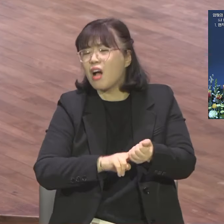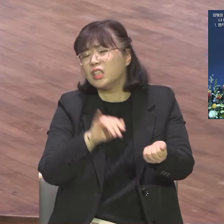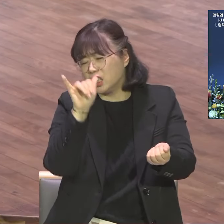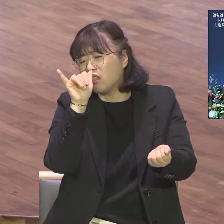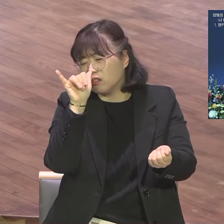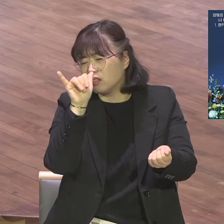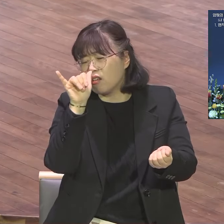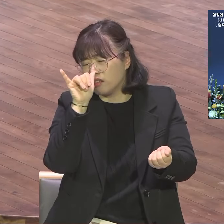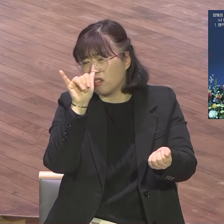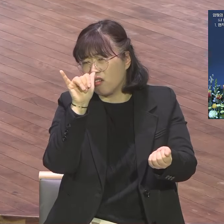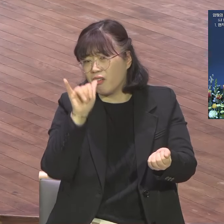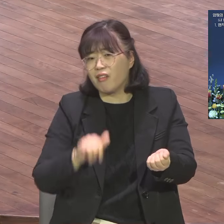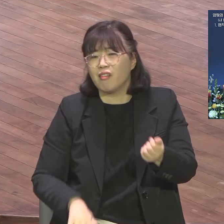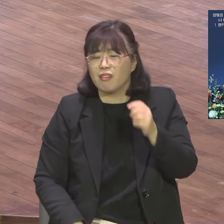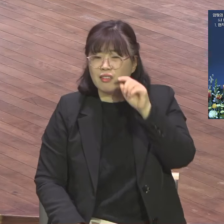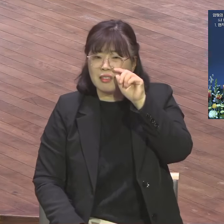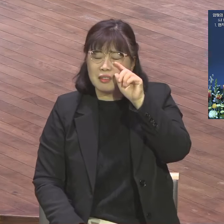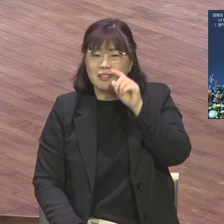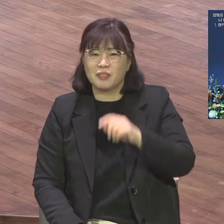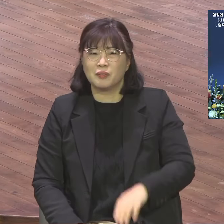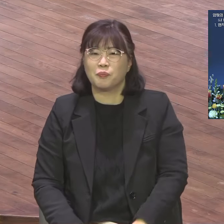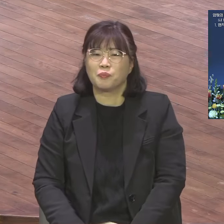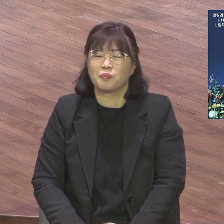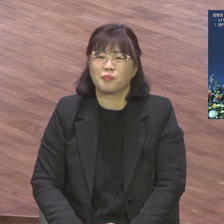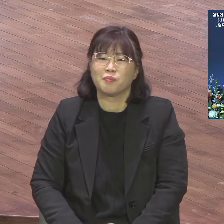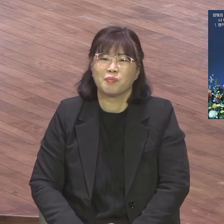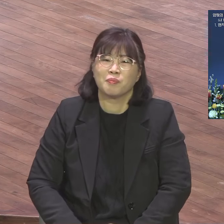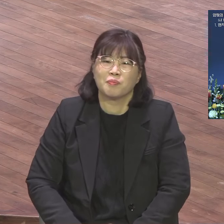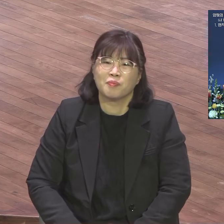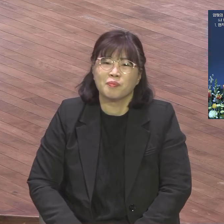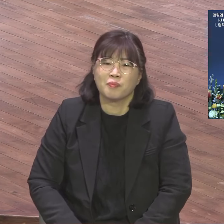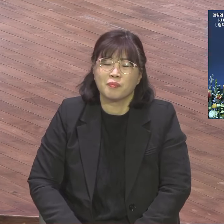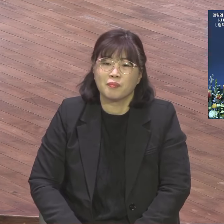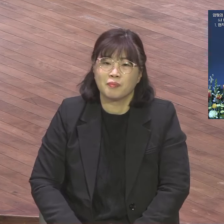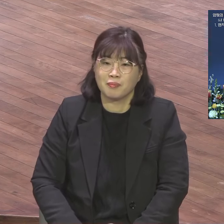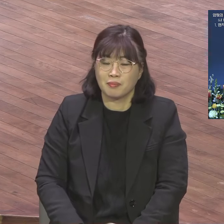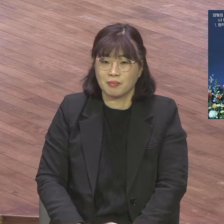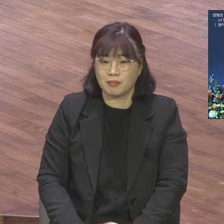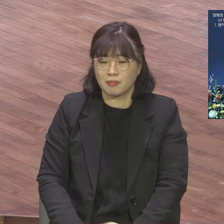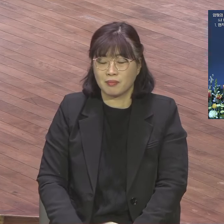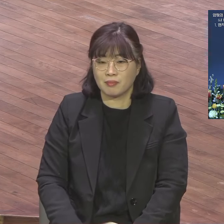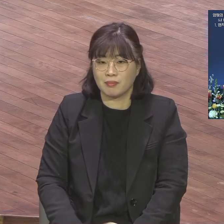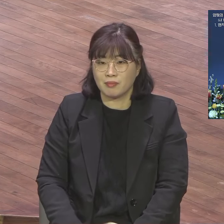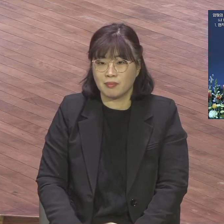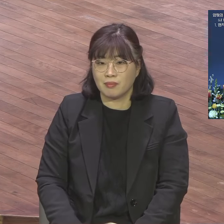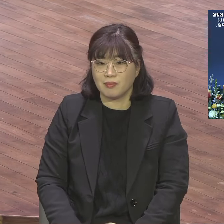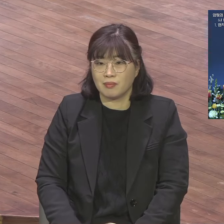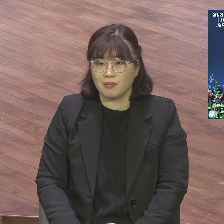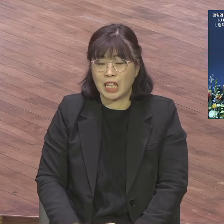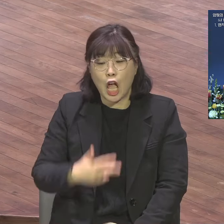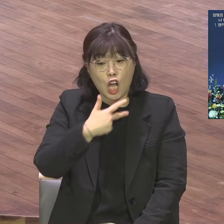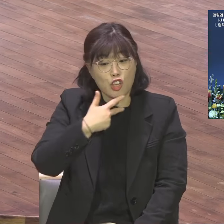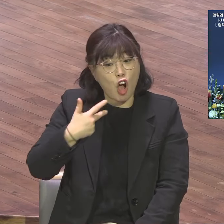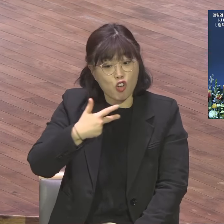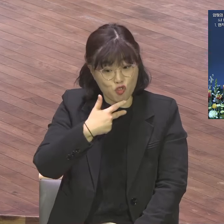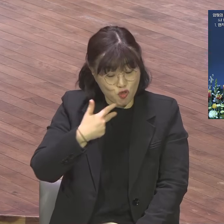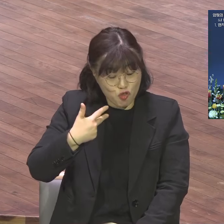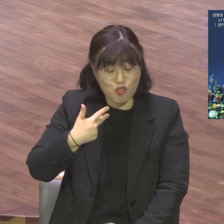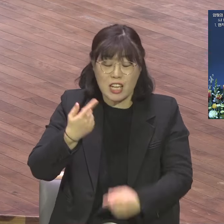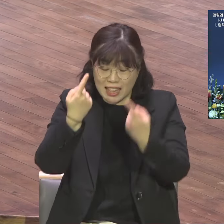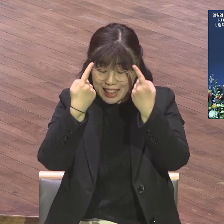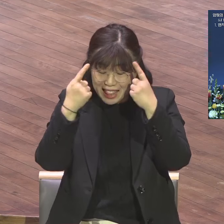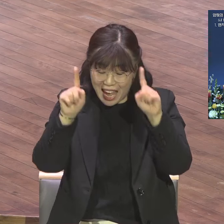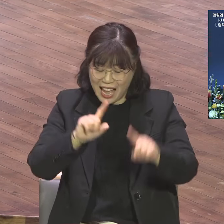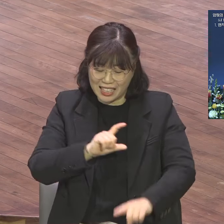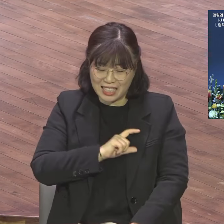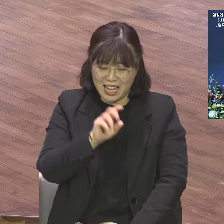쉽게 들어오는 것이 교만이에요. 쉽게 들어와. 영국 캠브리지 대학 교수였던 C.S. 루이스 유명한